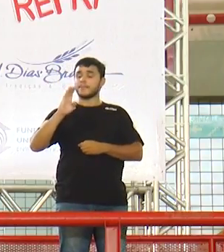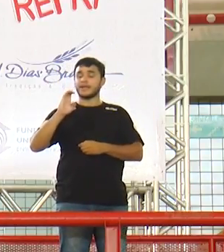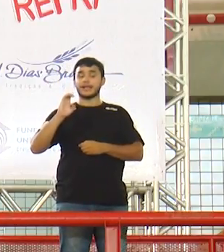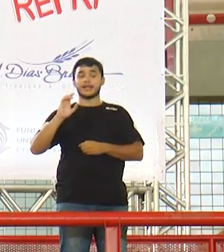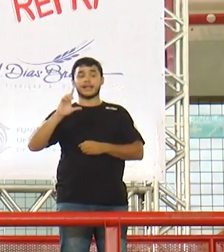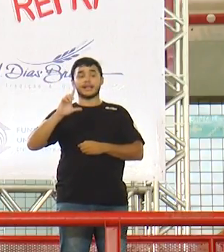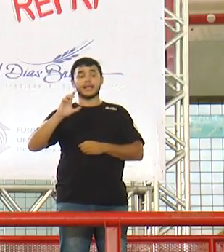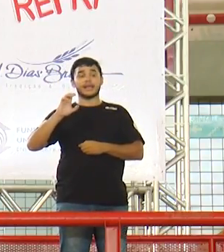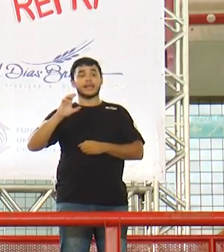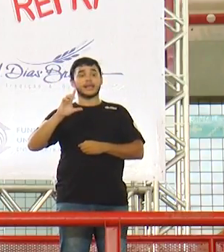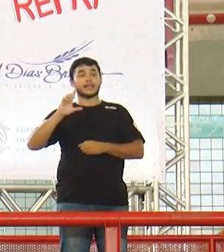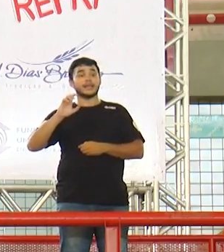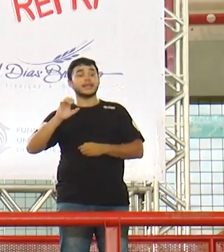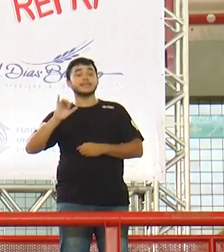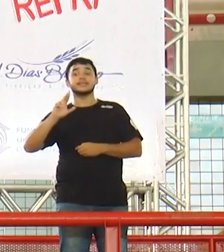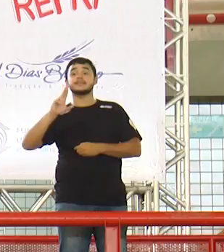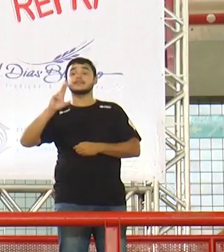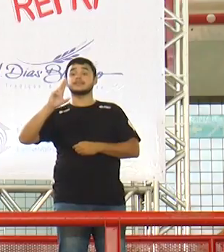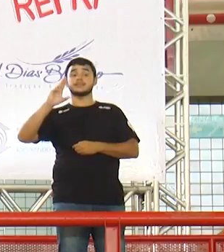cabeleireiro,